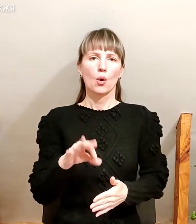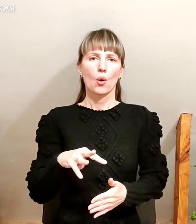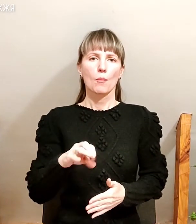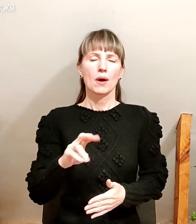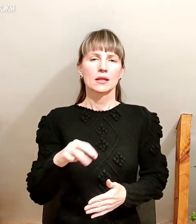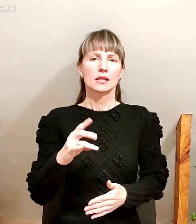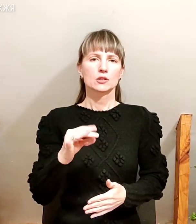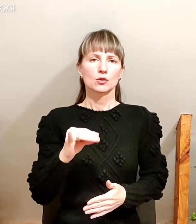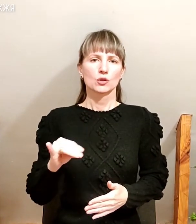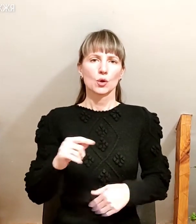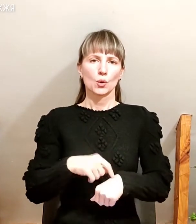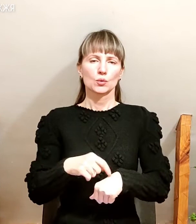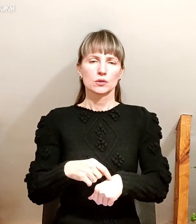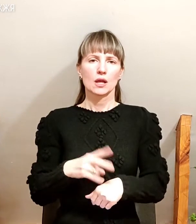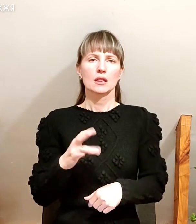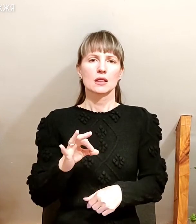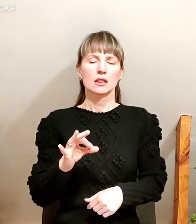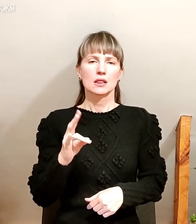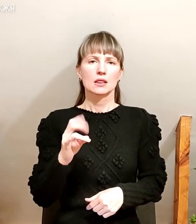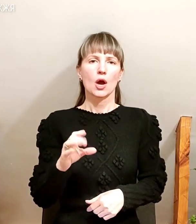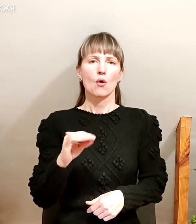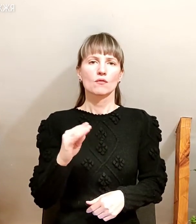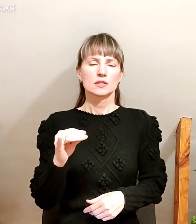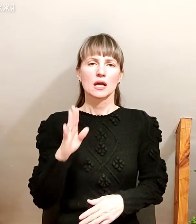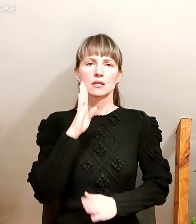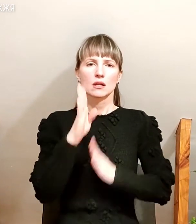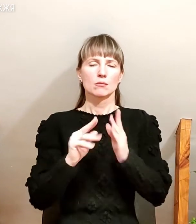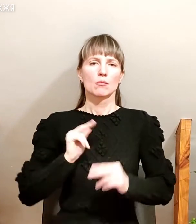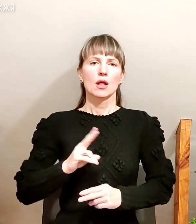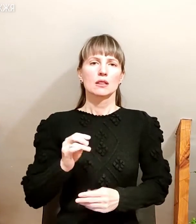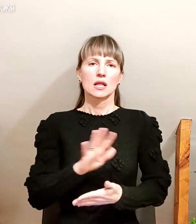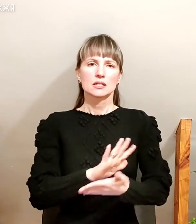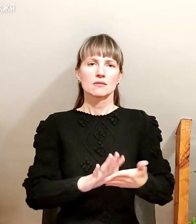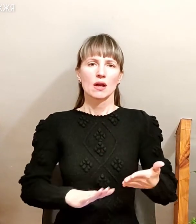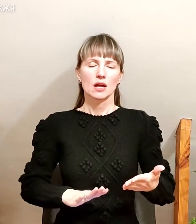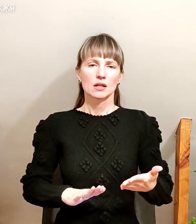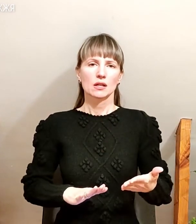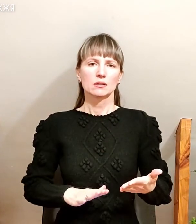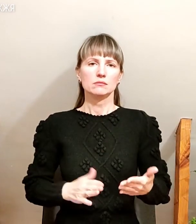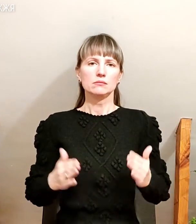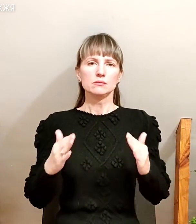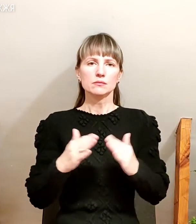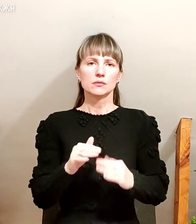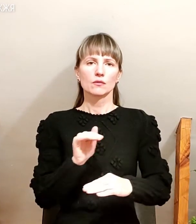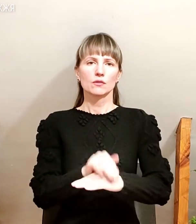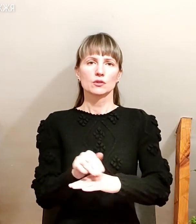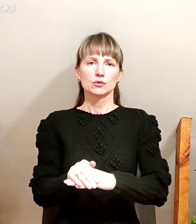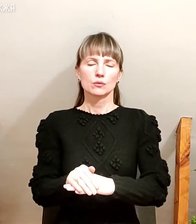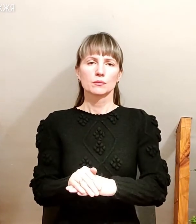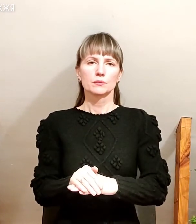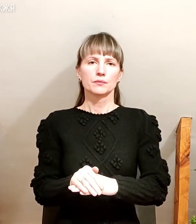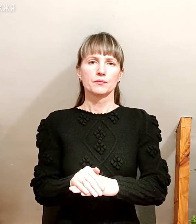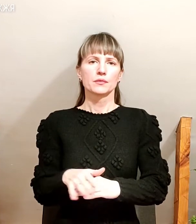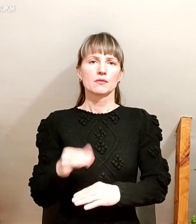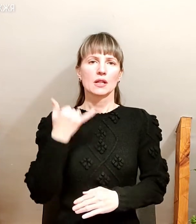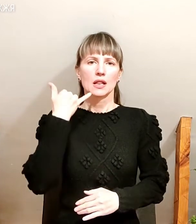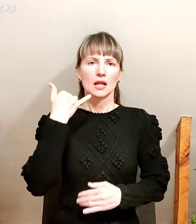до комендантської на офісі, а цілодобово працюємо на звернення вдома, фіксуємо, тобто, ну, звичайно, всі на телефонах, хто має бажання,